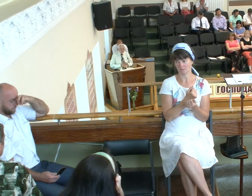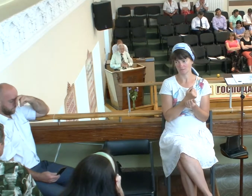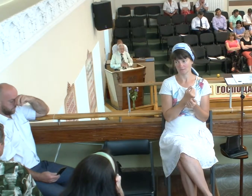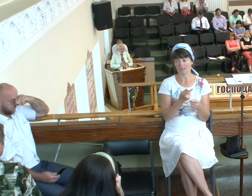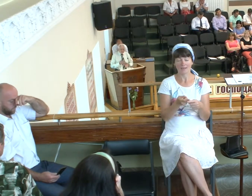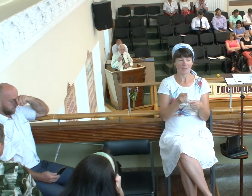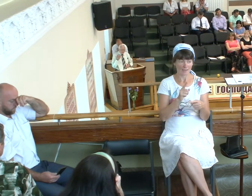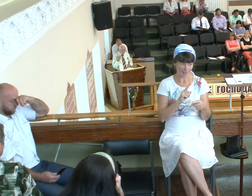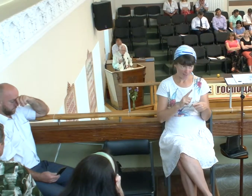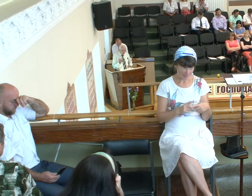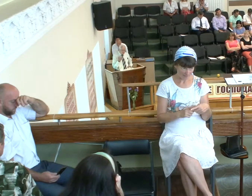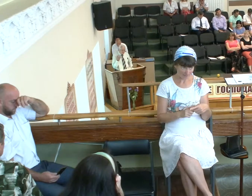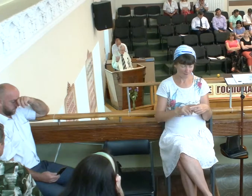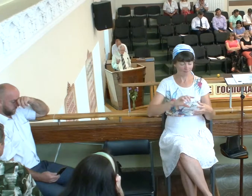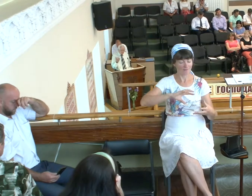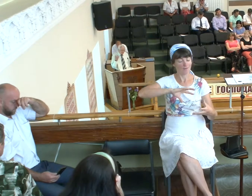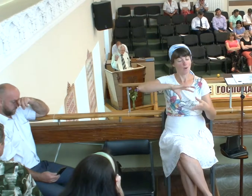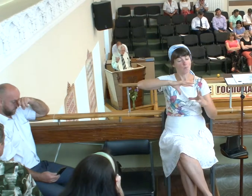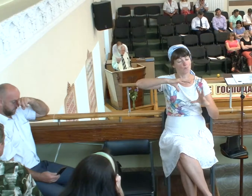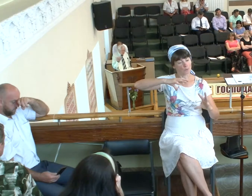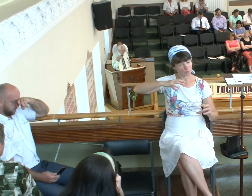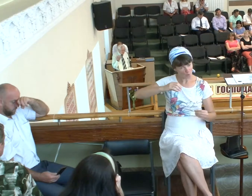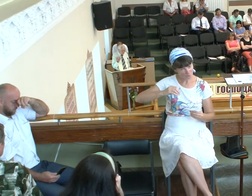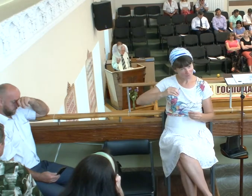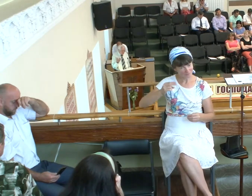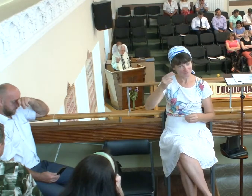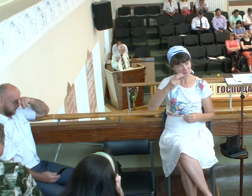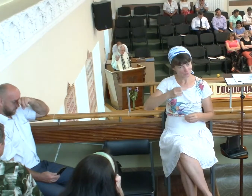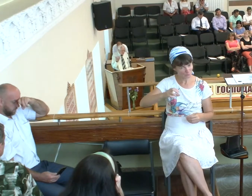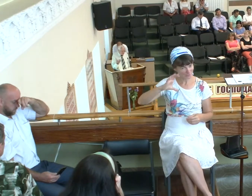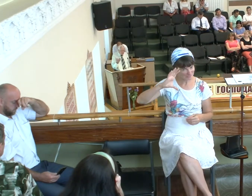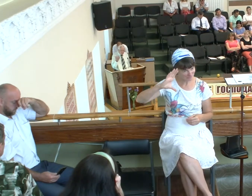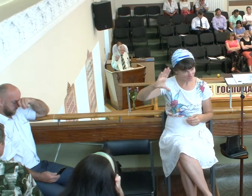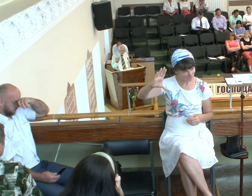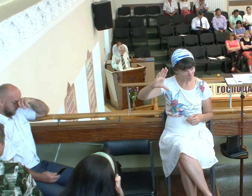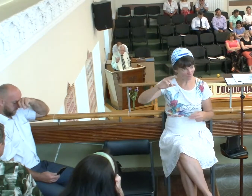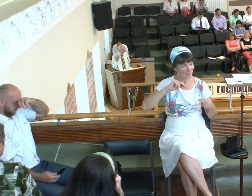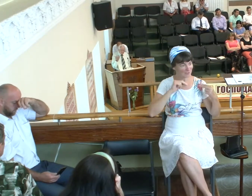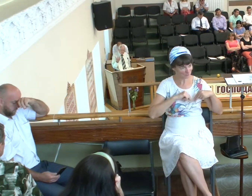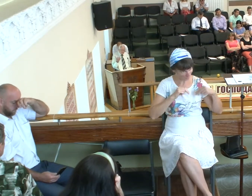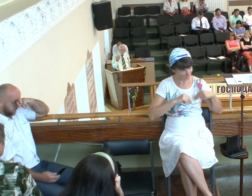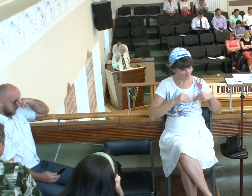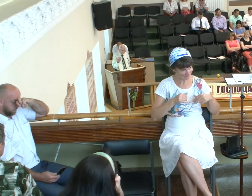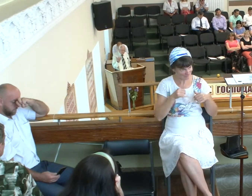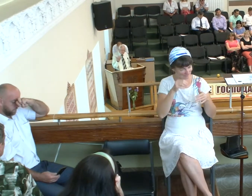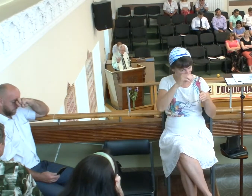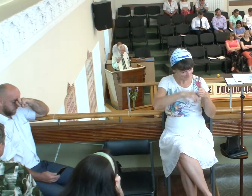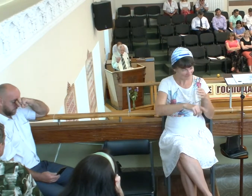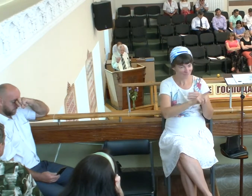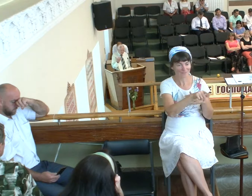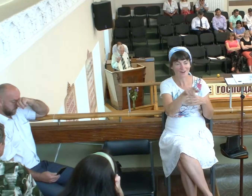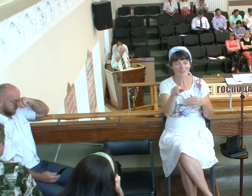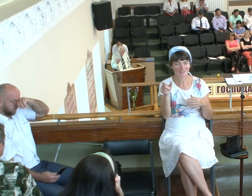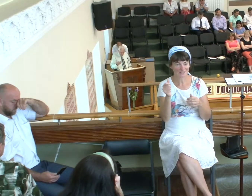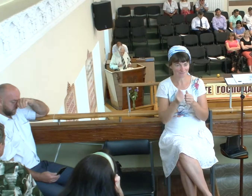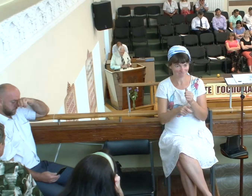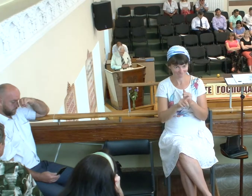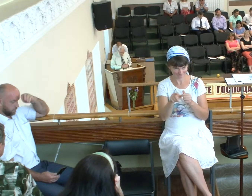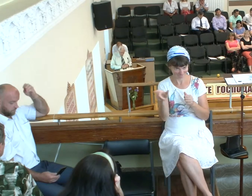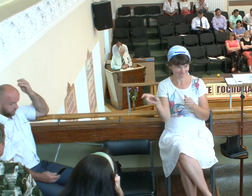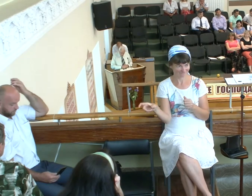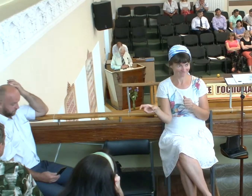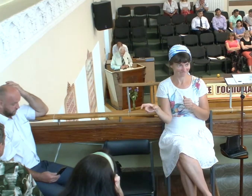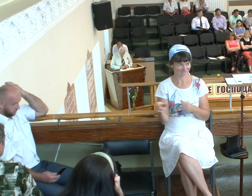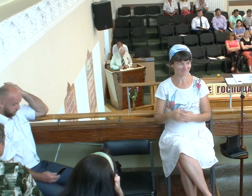это плод Духа Святого в нас. Плод работы Духа Святого в нас. Все